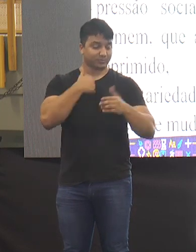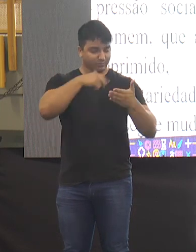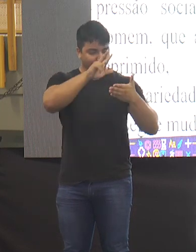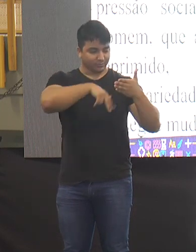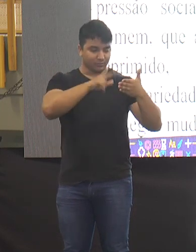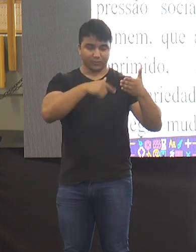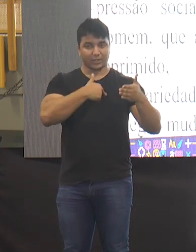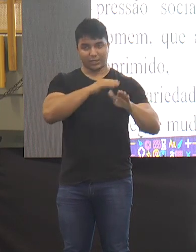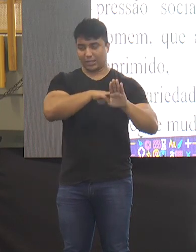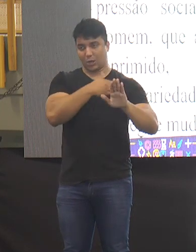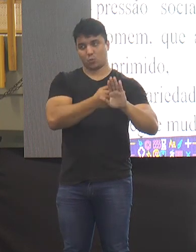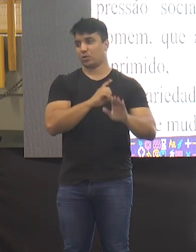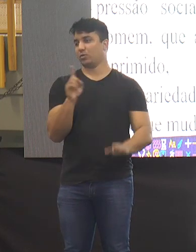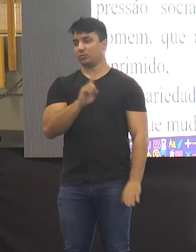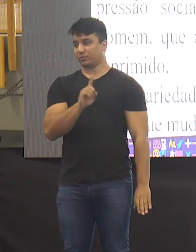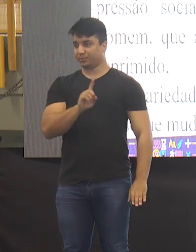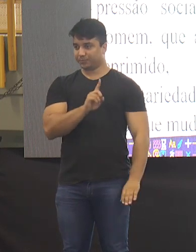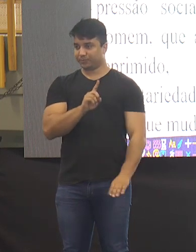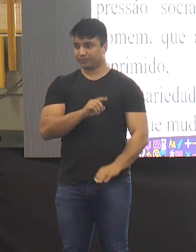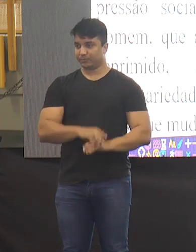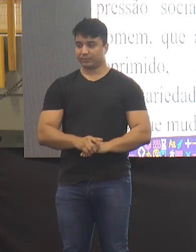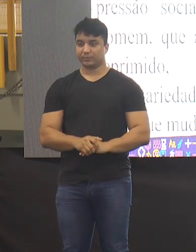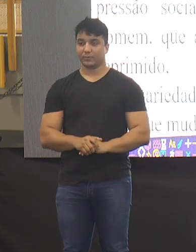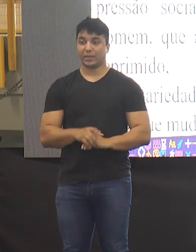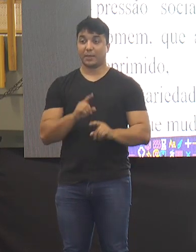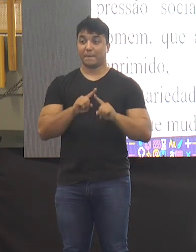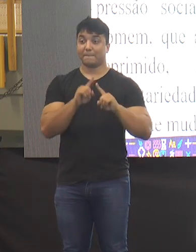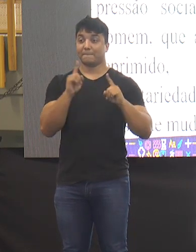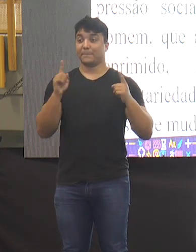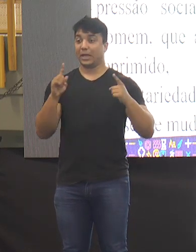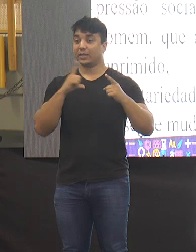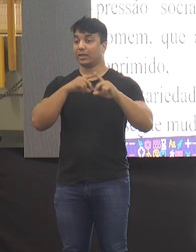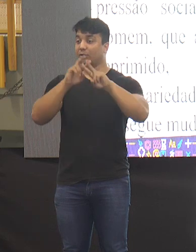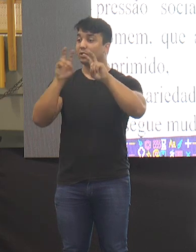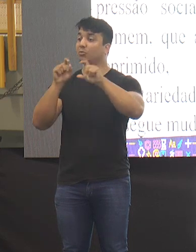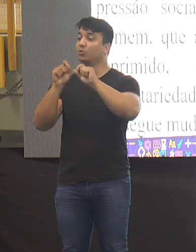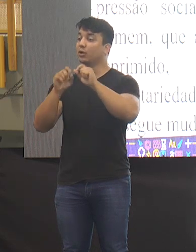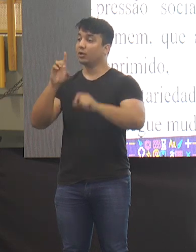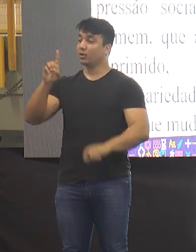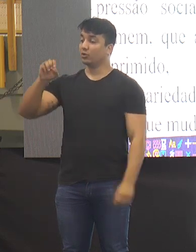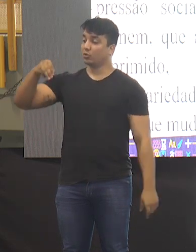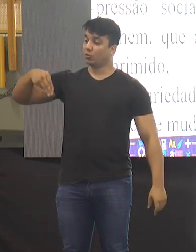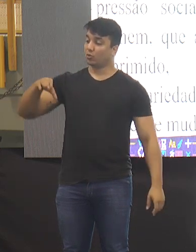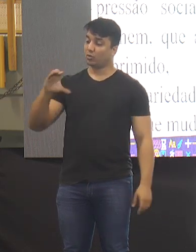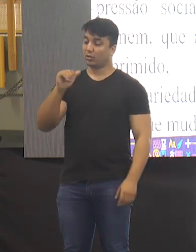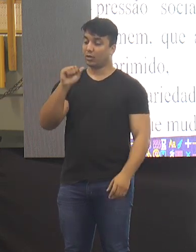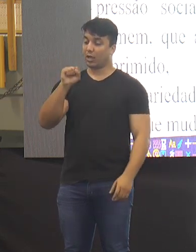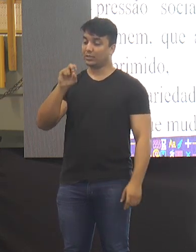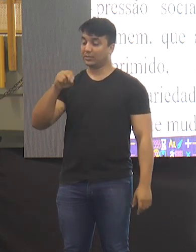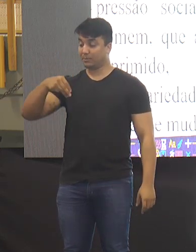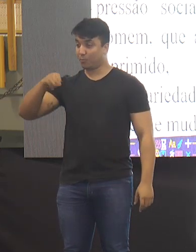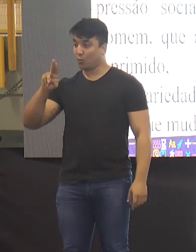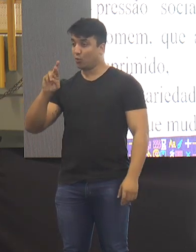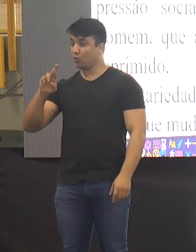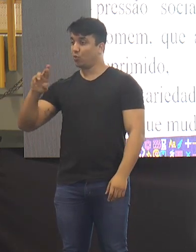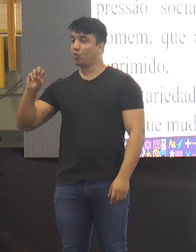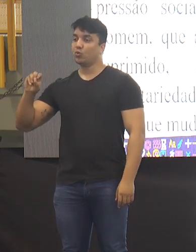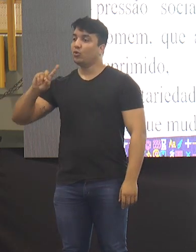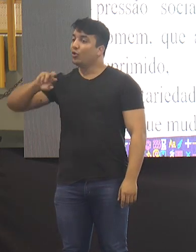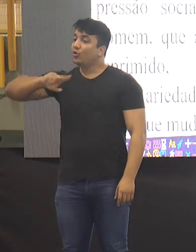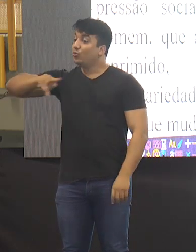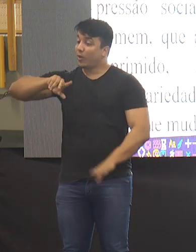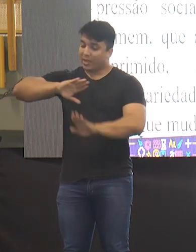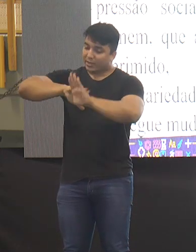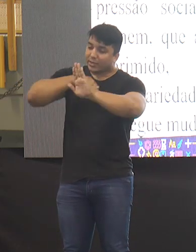leitura, não traiu. Só que o grande tema de Dom Casmurro, galera, não é o adultério. O